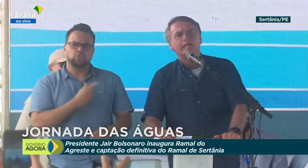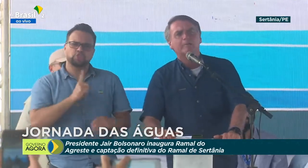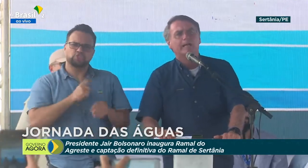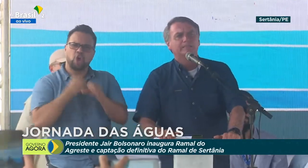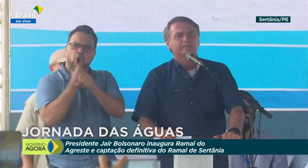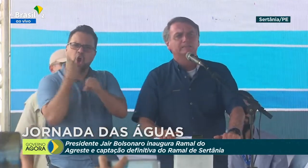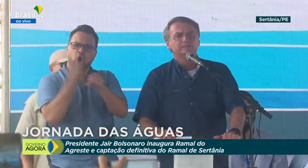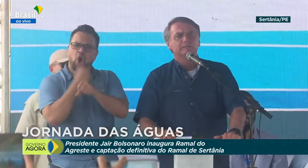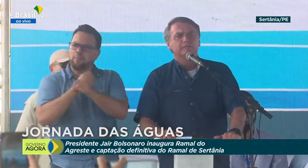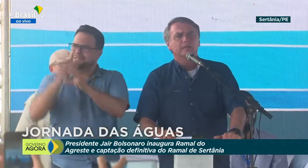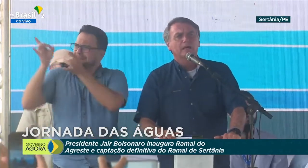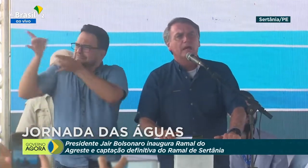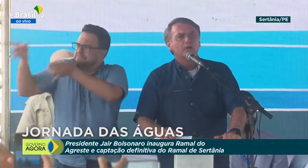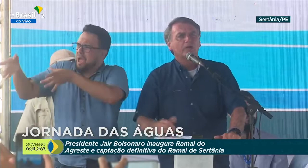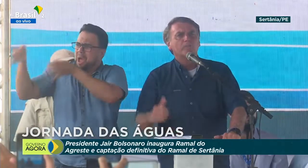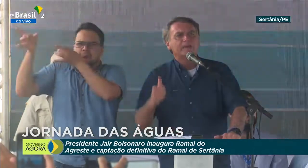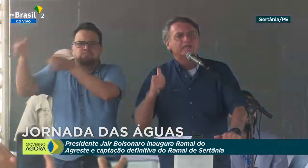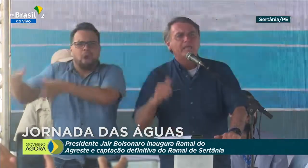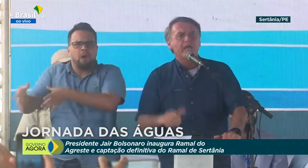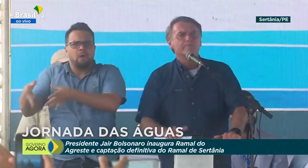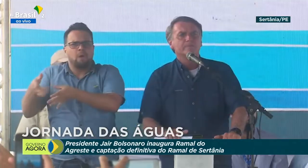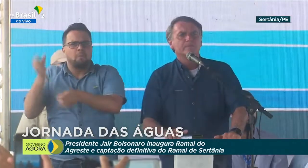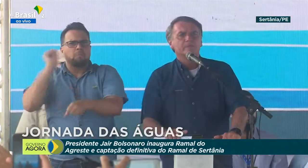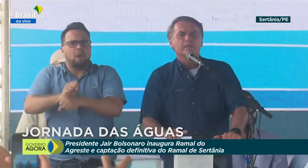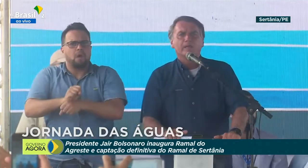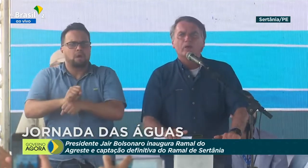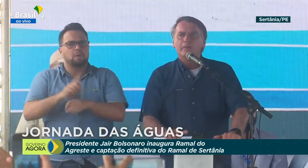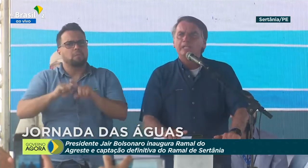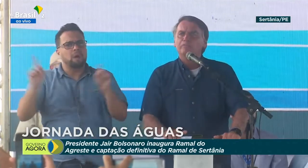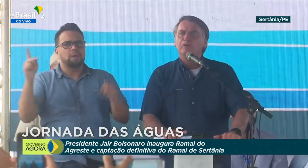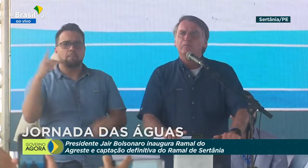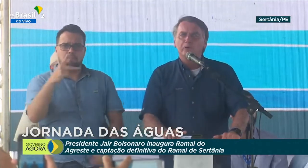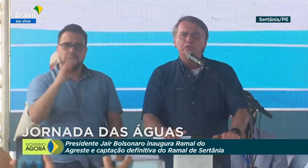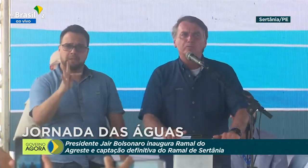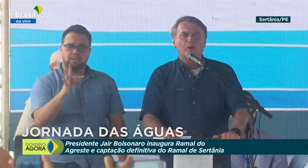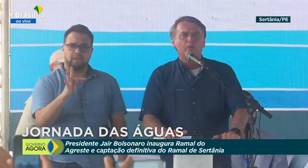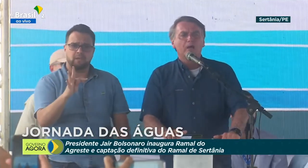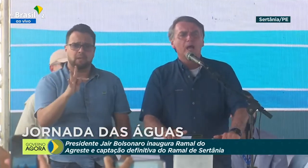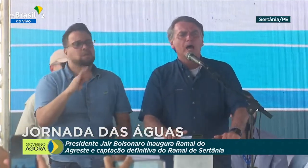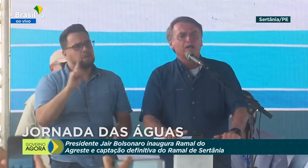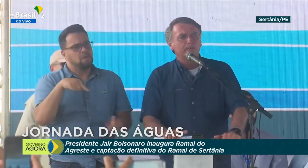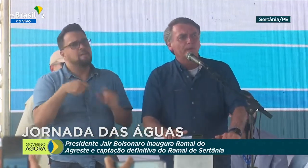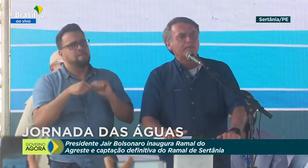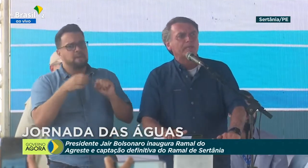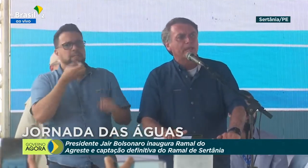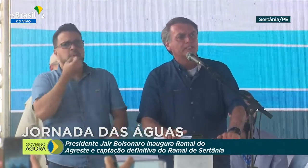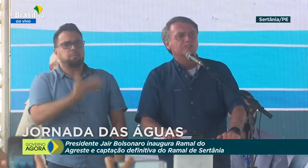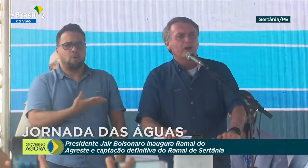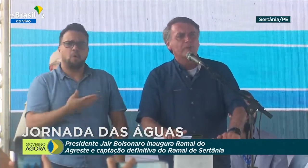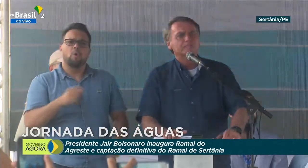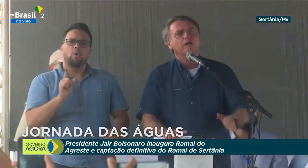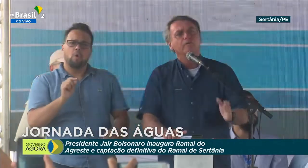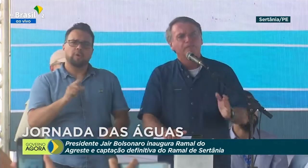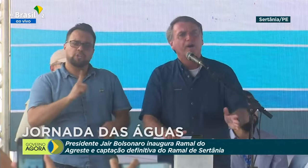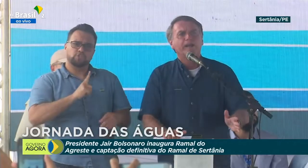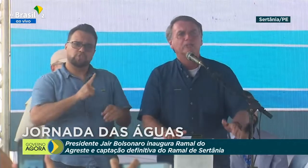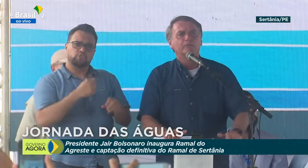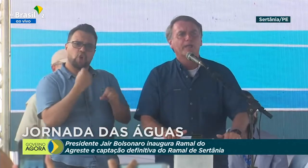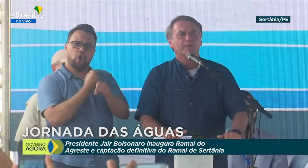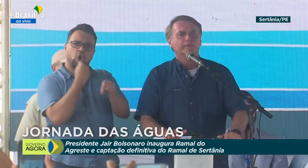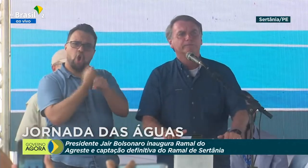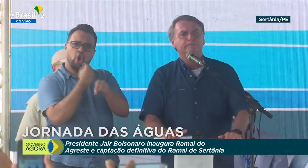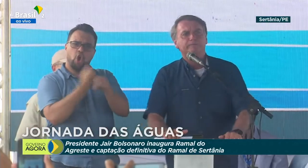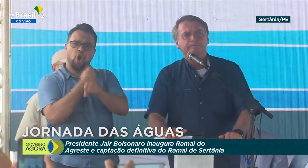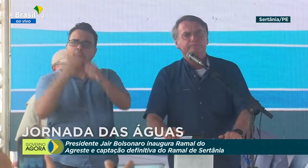obras inacabadas. Agora, o PT realmente foi muito bom. Acabou excelentes obras fora